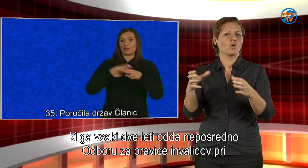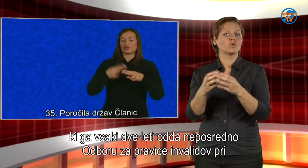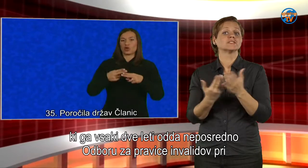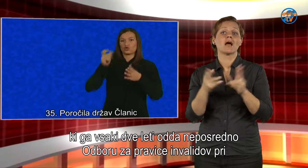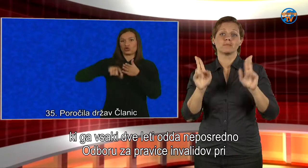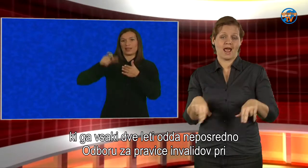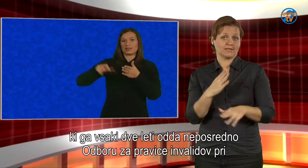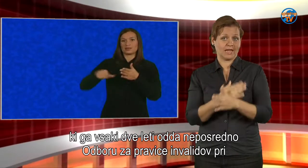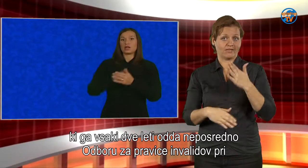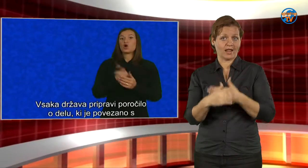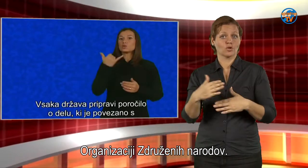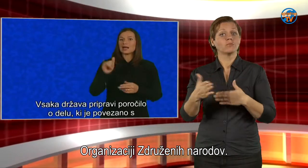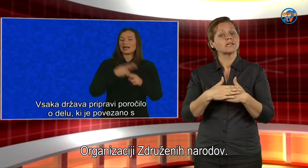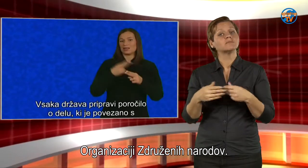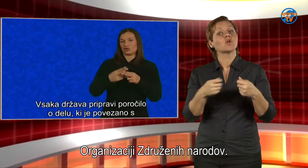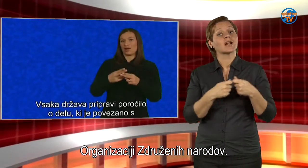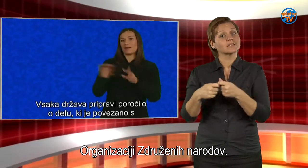pri Organizaciji Združenih narodov.